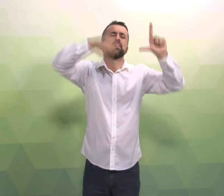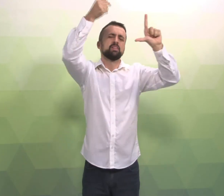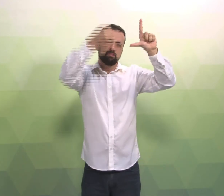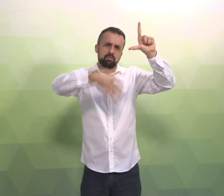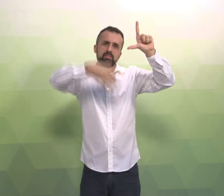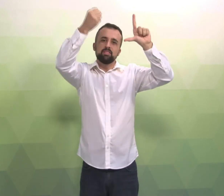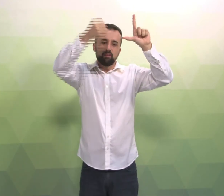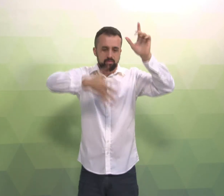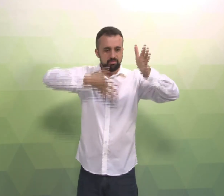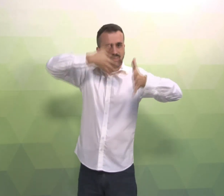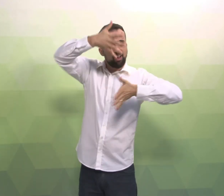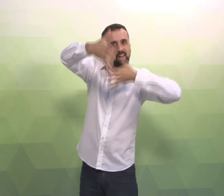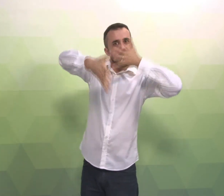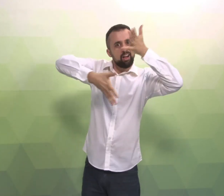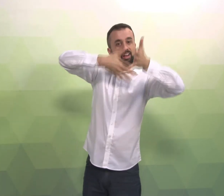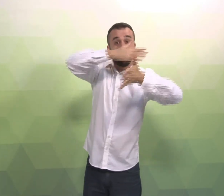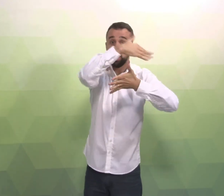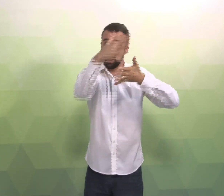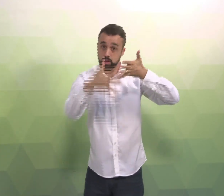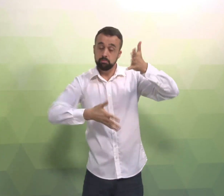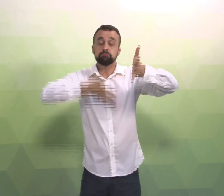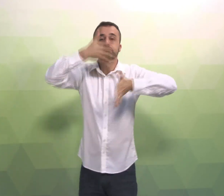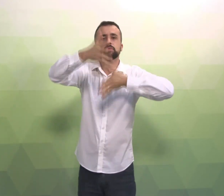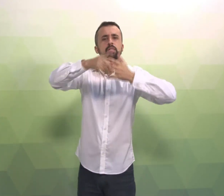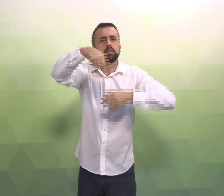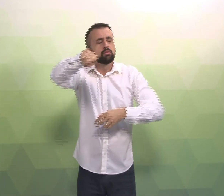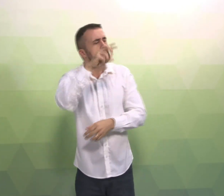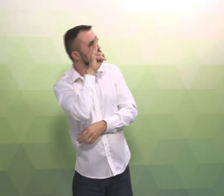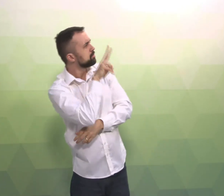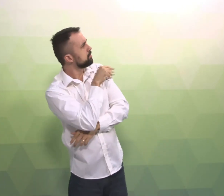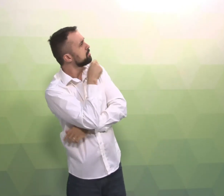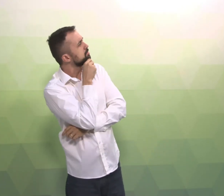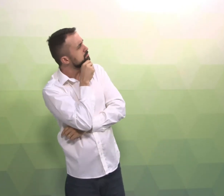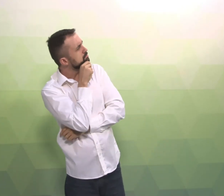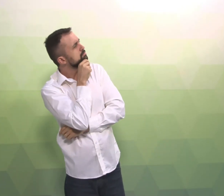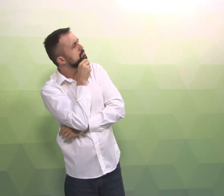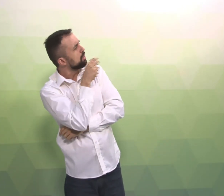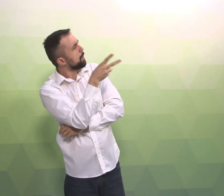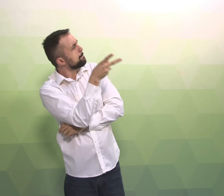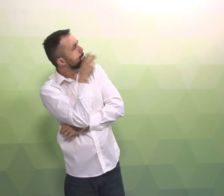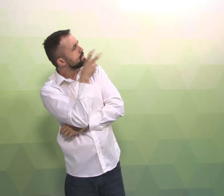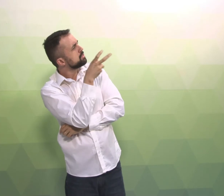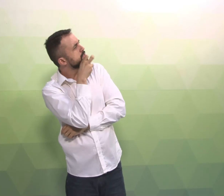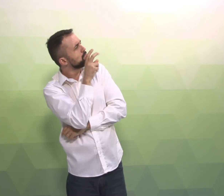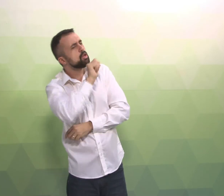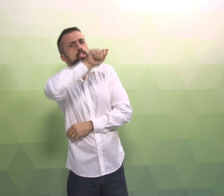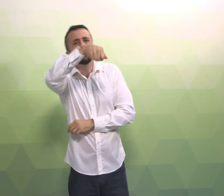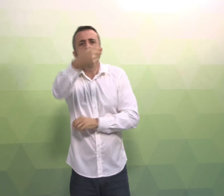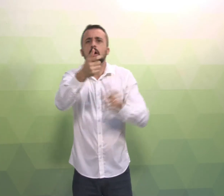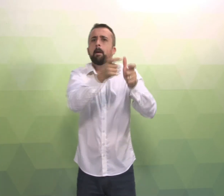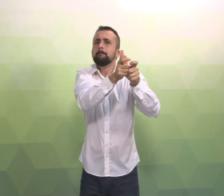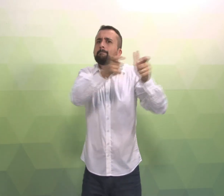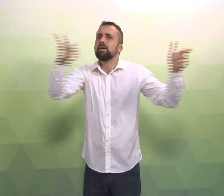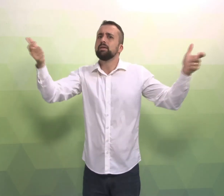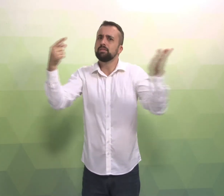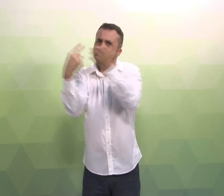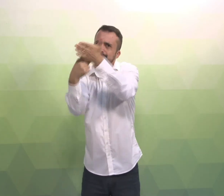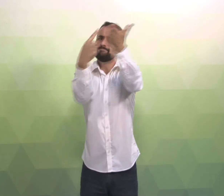Então, eu estou dando esta videoaula em Libras e vocês assistindo e percebendo que a maioria